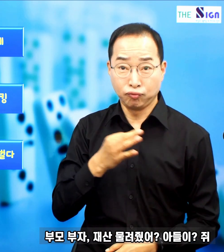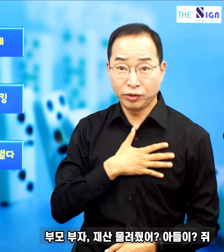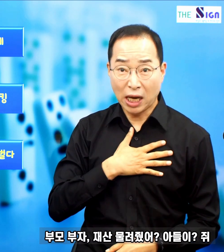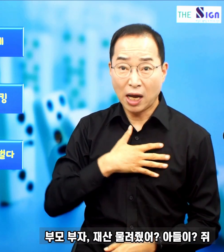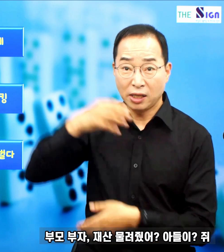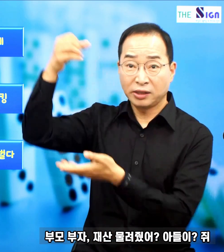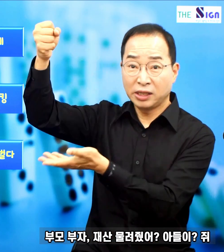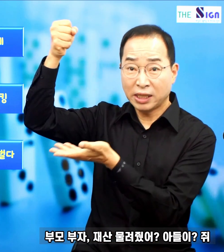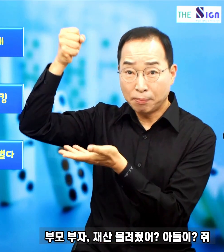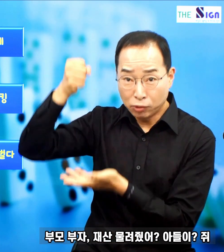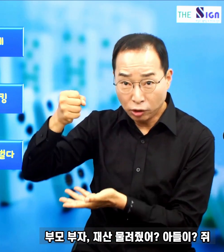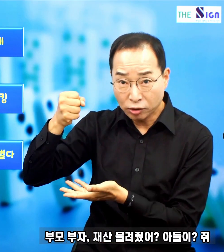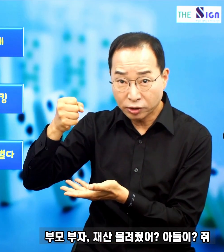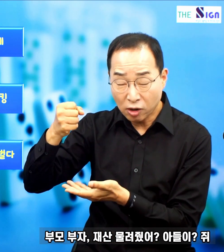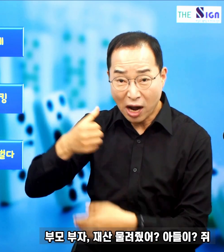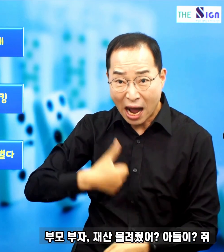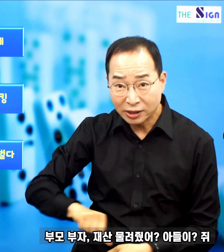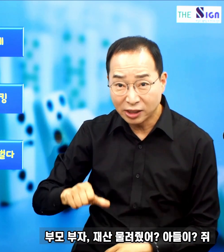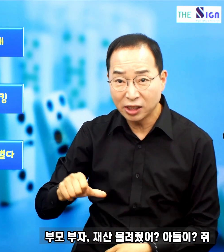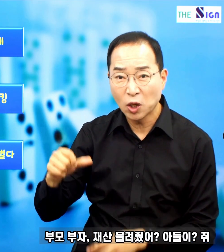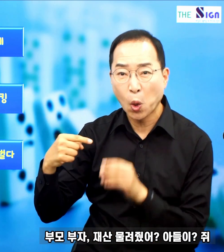부자 재산 물려줬어. 아들이